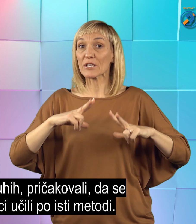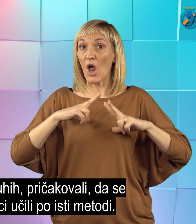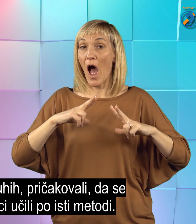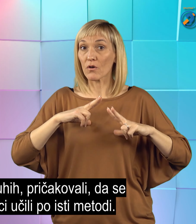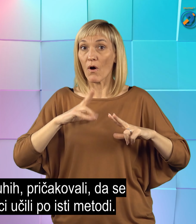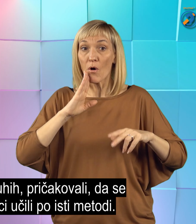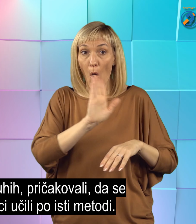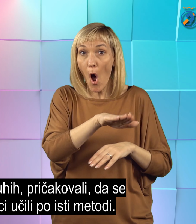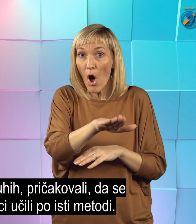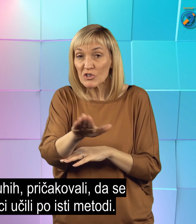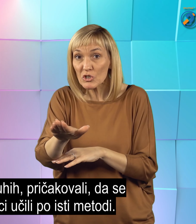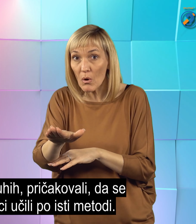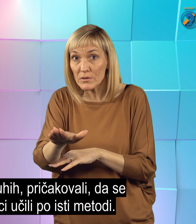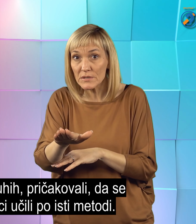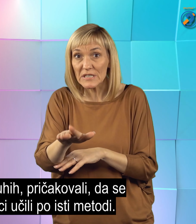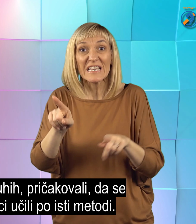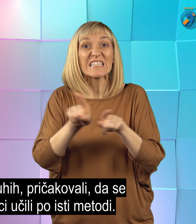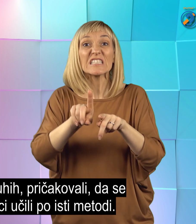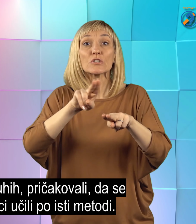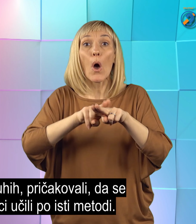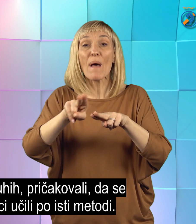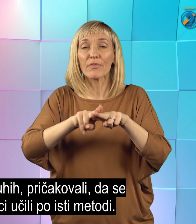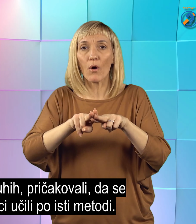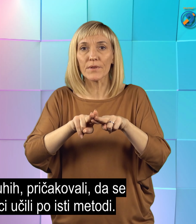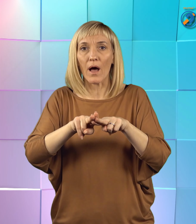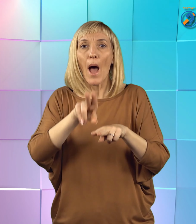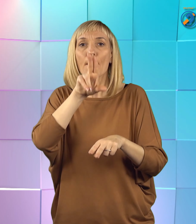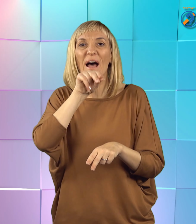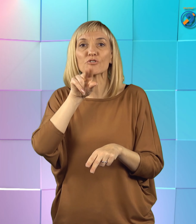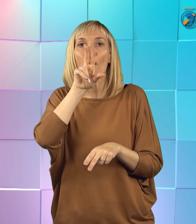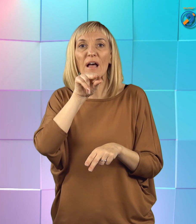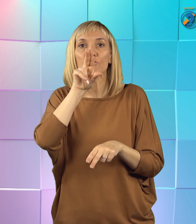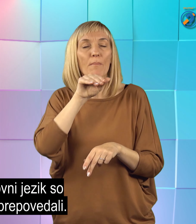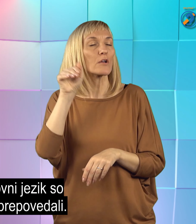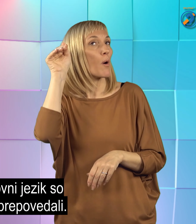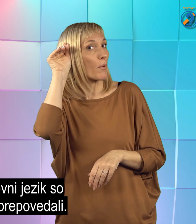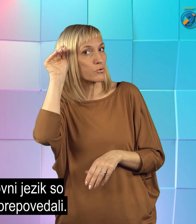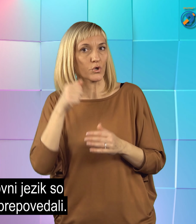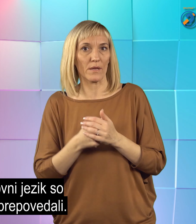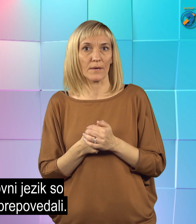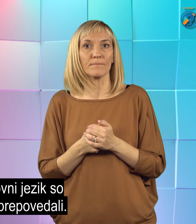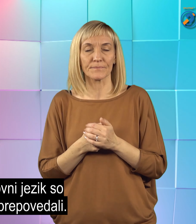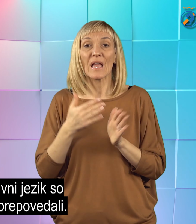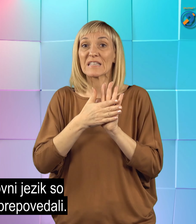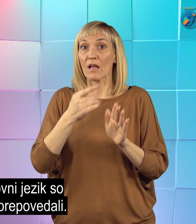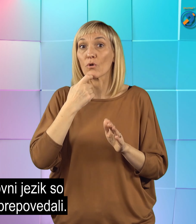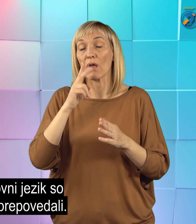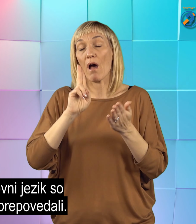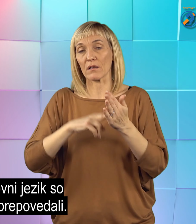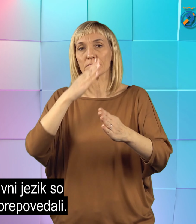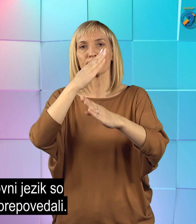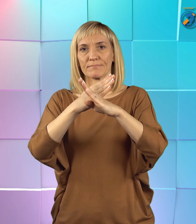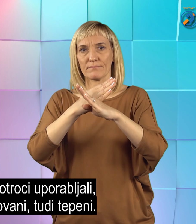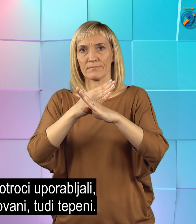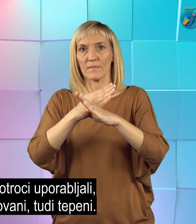da se bodo gluhi otroci učili po isti metodi. Tako da znakovni jezik so takrat prepovedali in če so ga